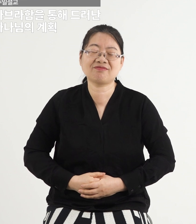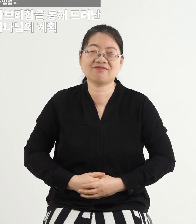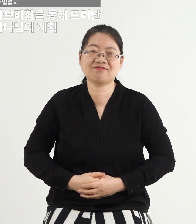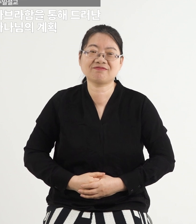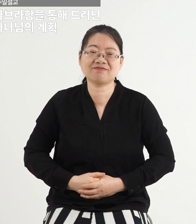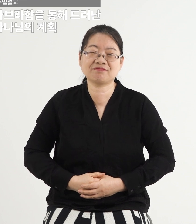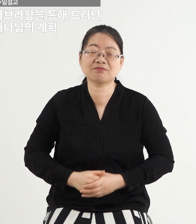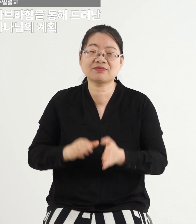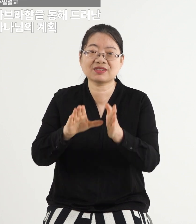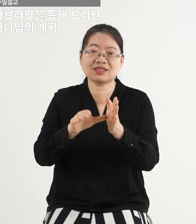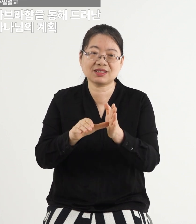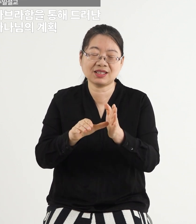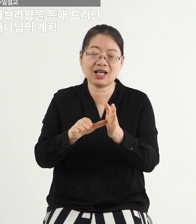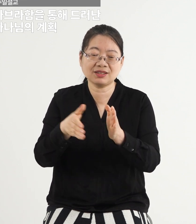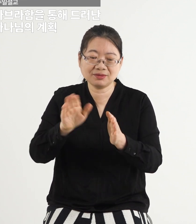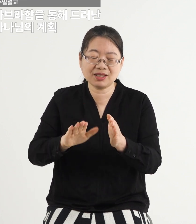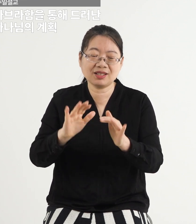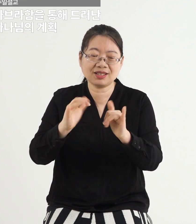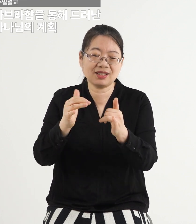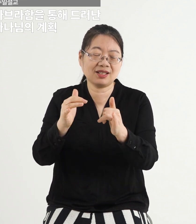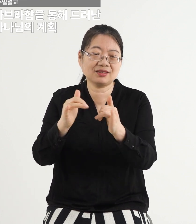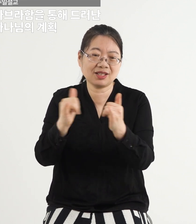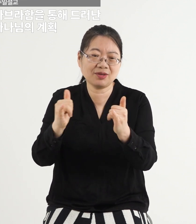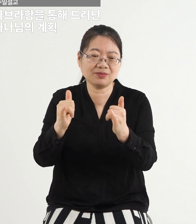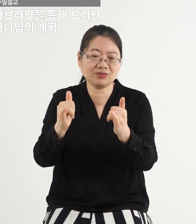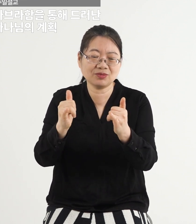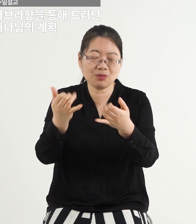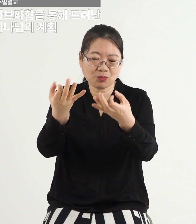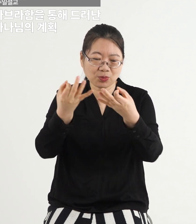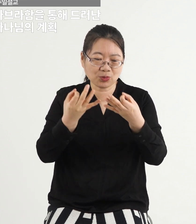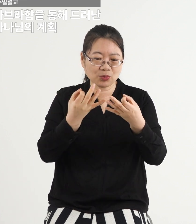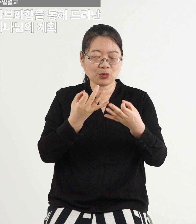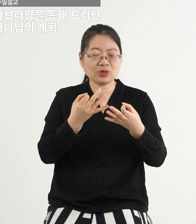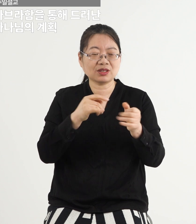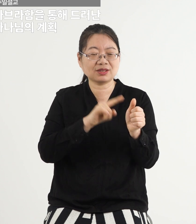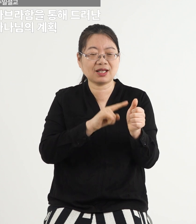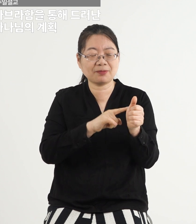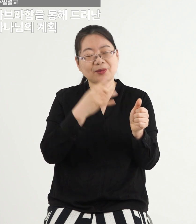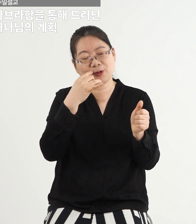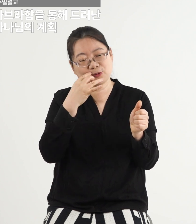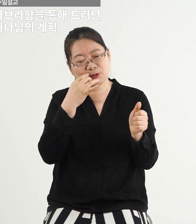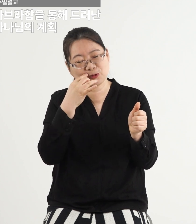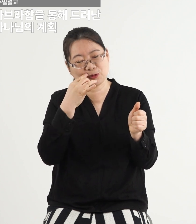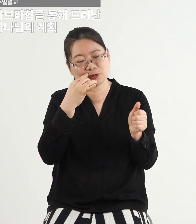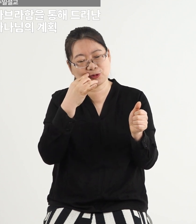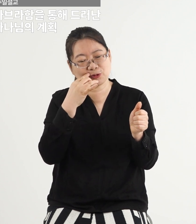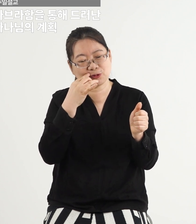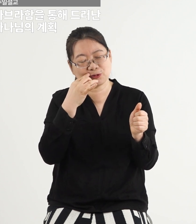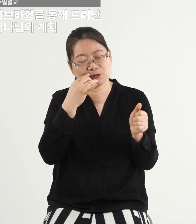거기서 세상은 설득이 되는 거고 매력을 갖는 겁니다. 마지막으로